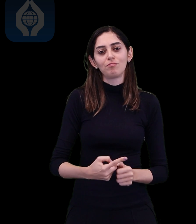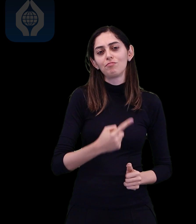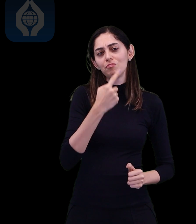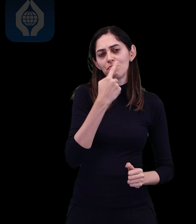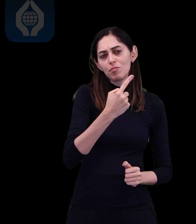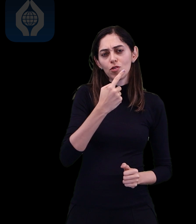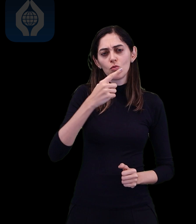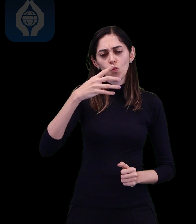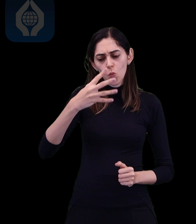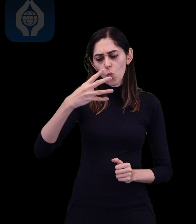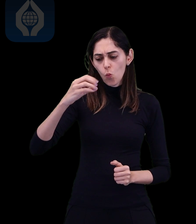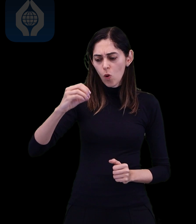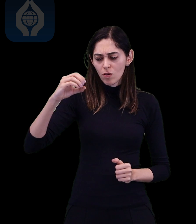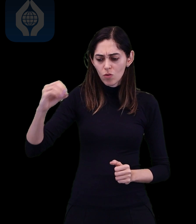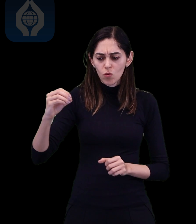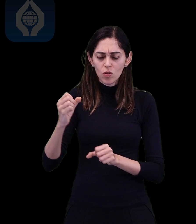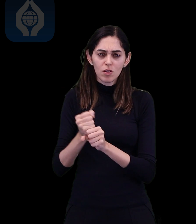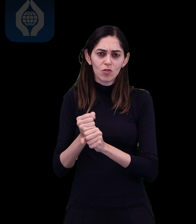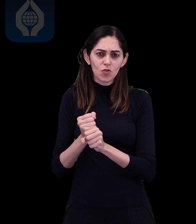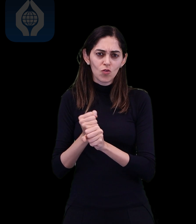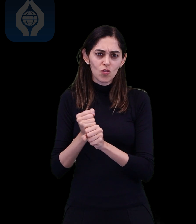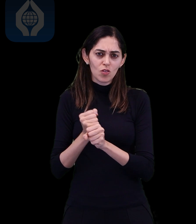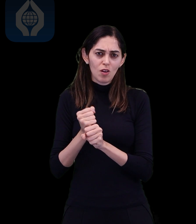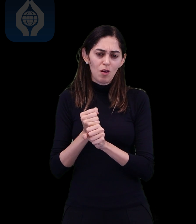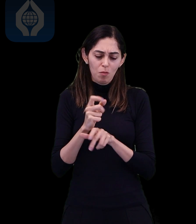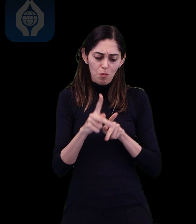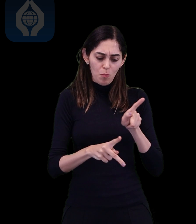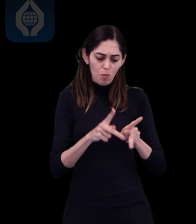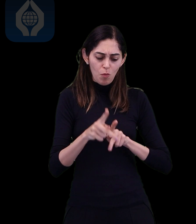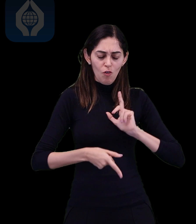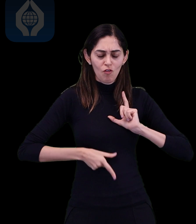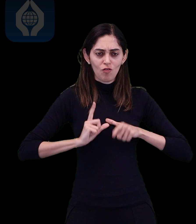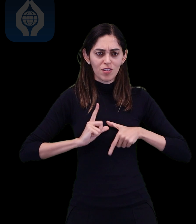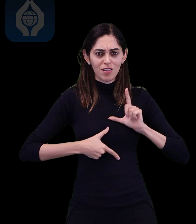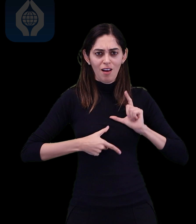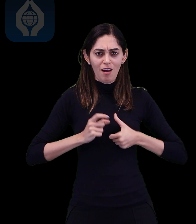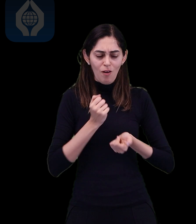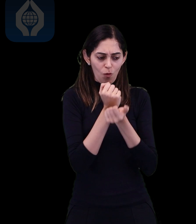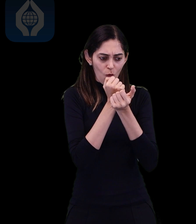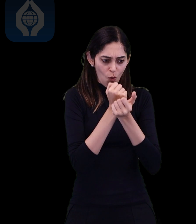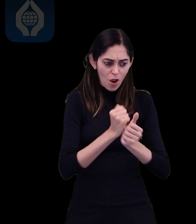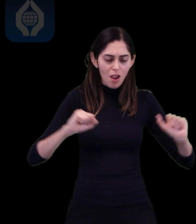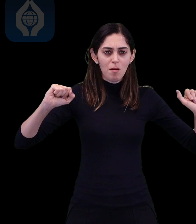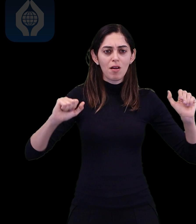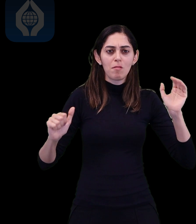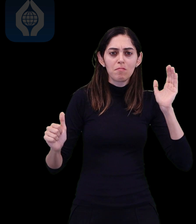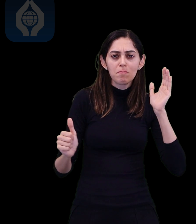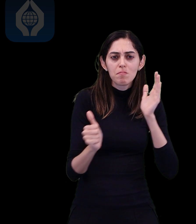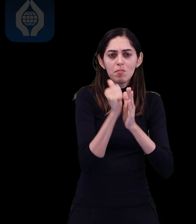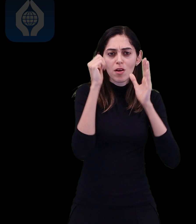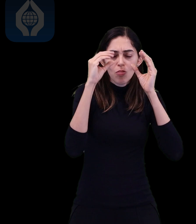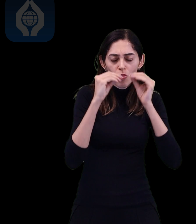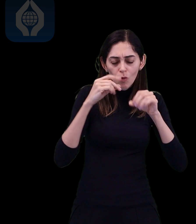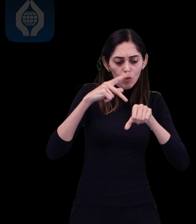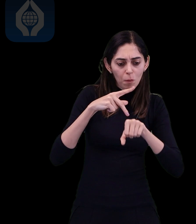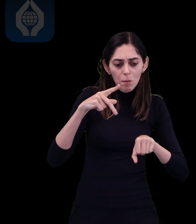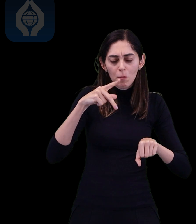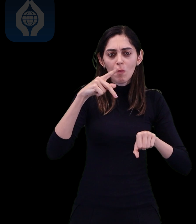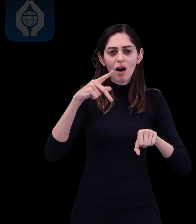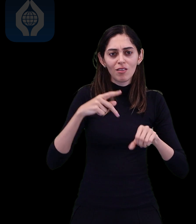Aproximadamente 1.400 anos haviam se passado desde que os israelitas saíram do Egito naquela primeira noite da